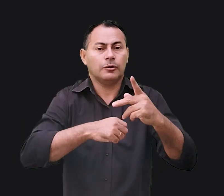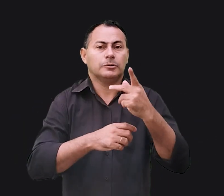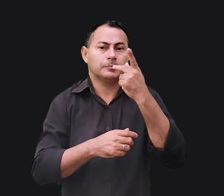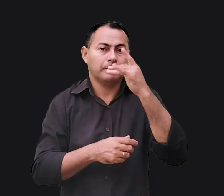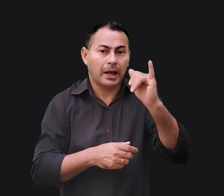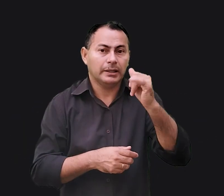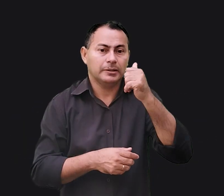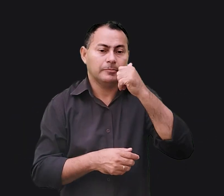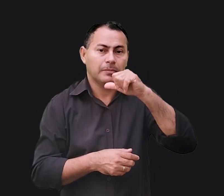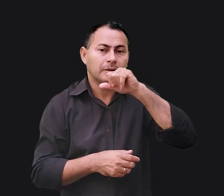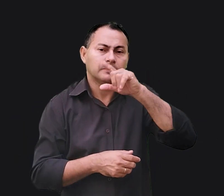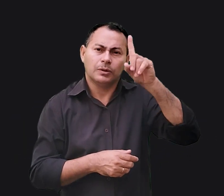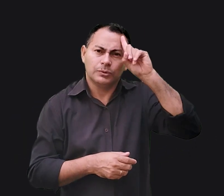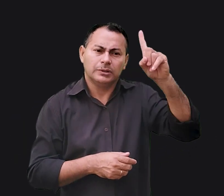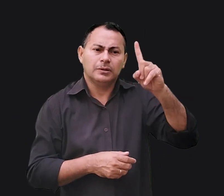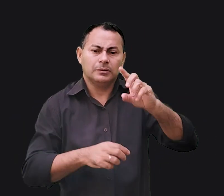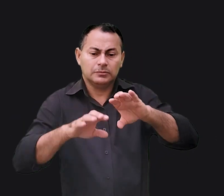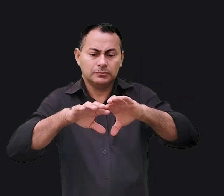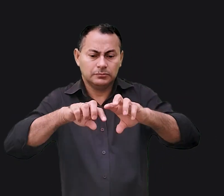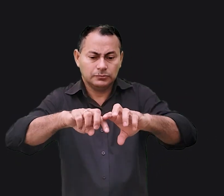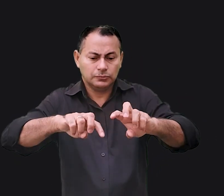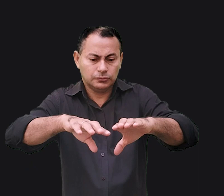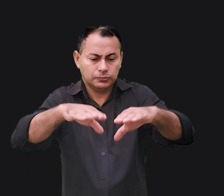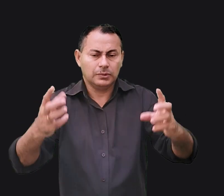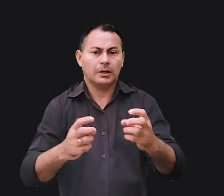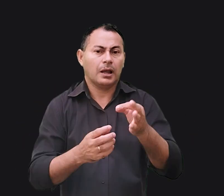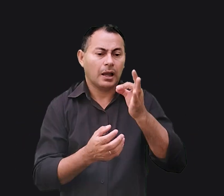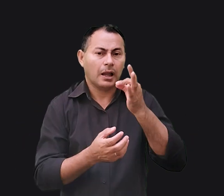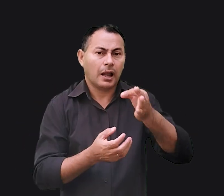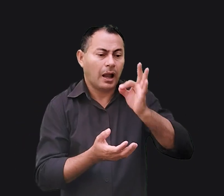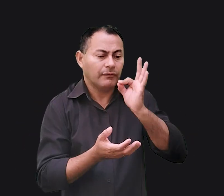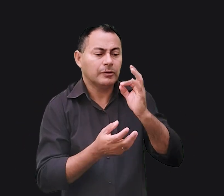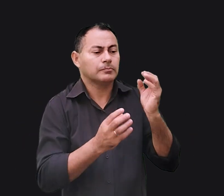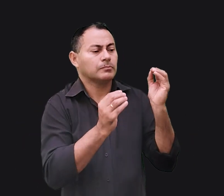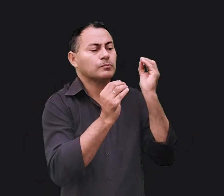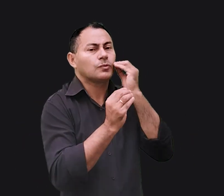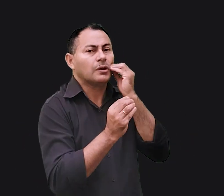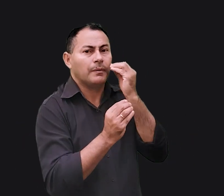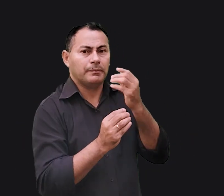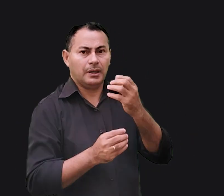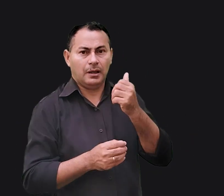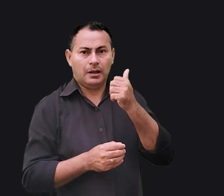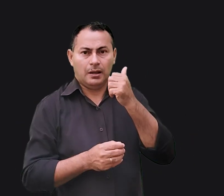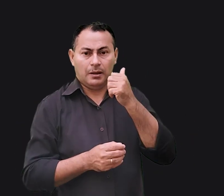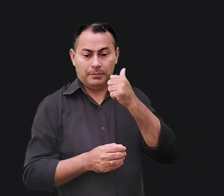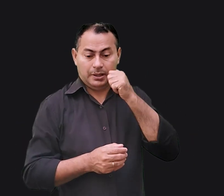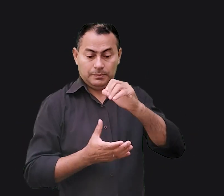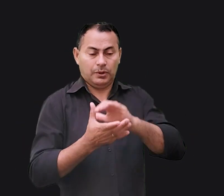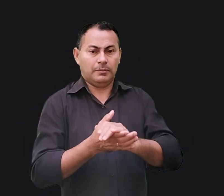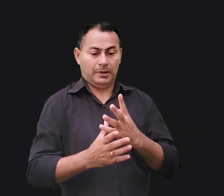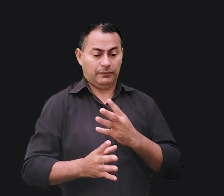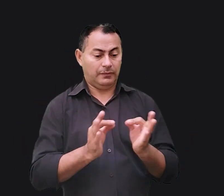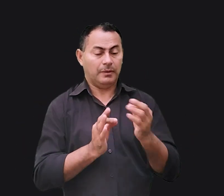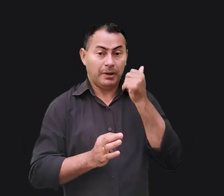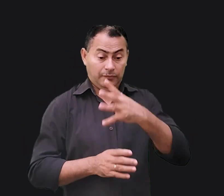pais. Um dia, à mesa do café, depois que beijei minha esposa, minha filha, que estava se preparando para sair para a escola,